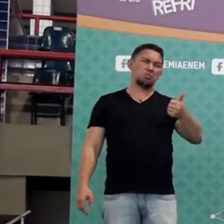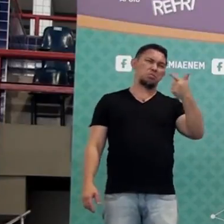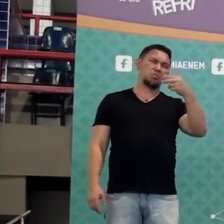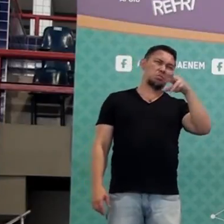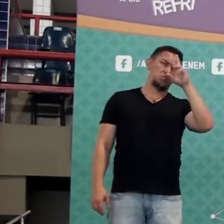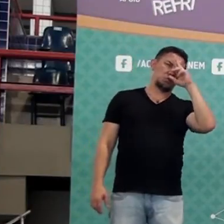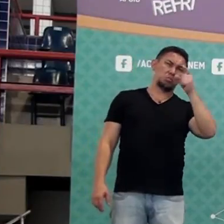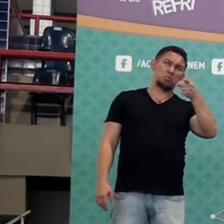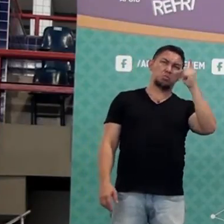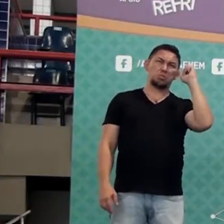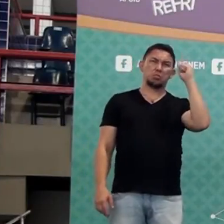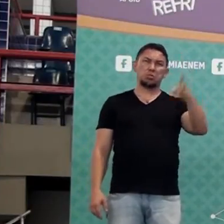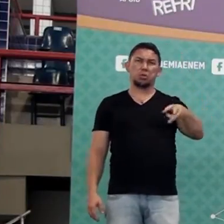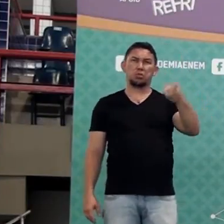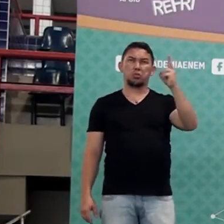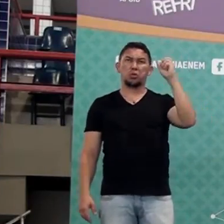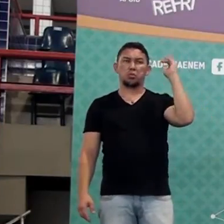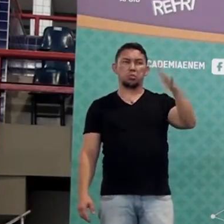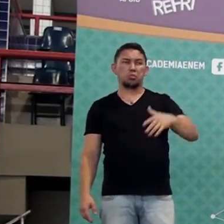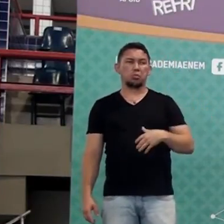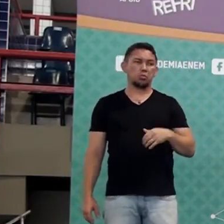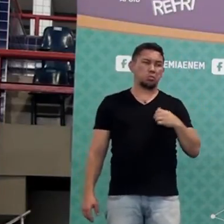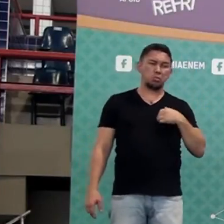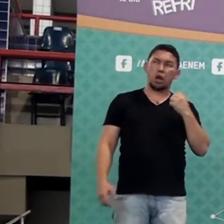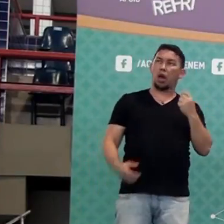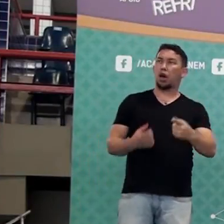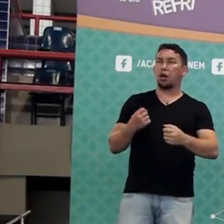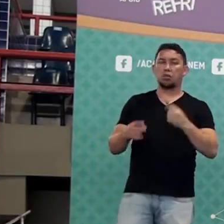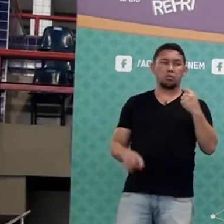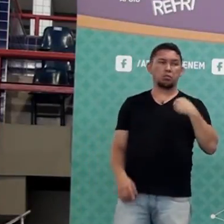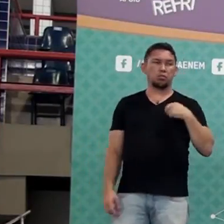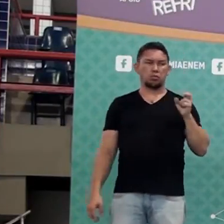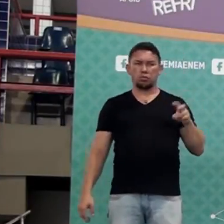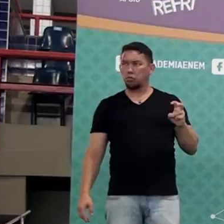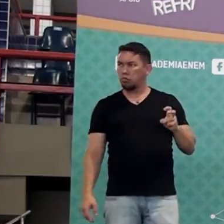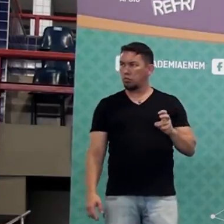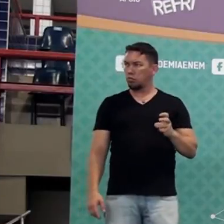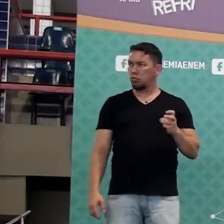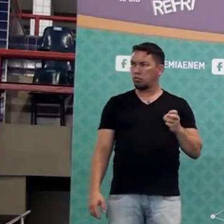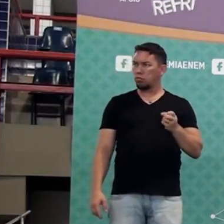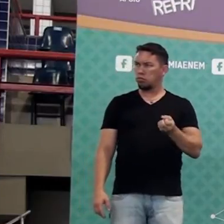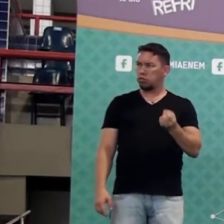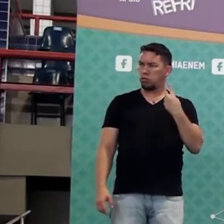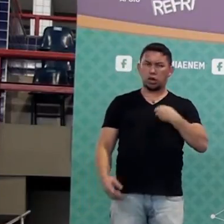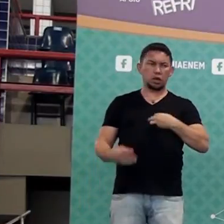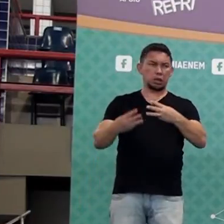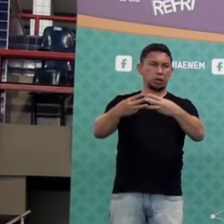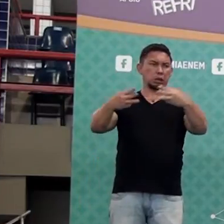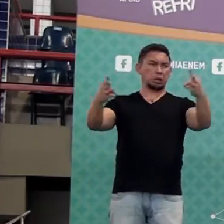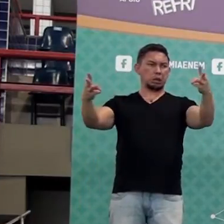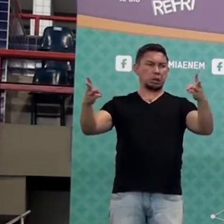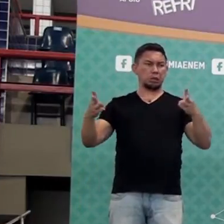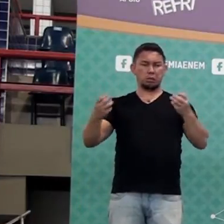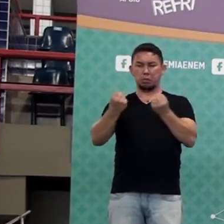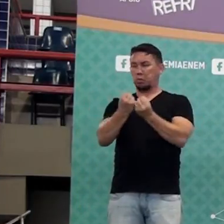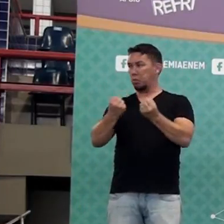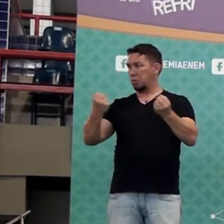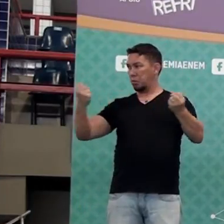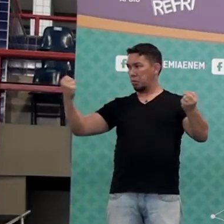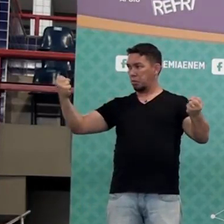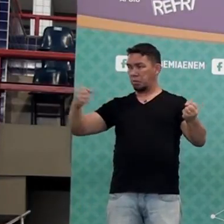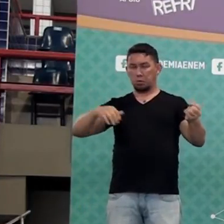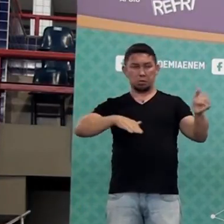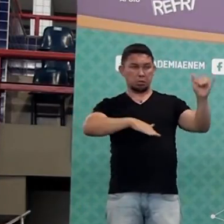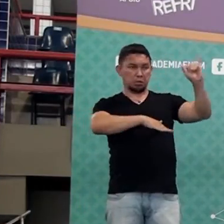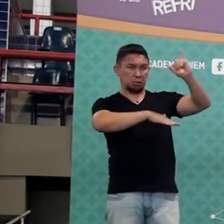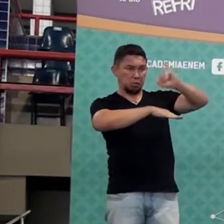meia-noite, 1h da manhã, 2h da manhã, não é tão raro você ver uns caminhões imensos transportando tanto